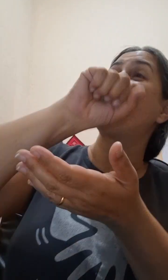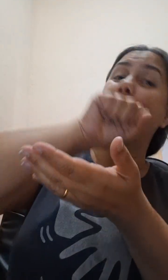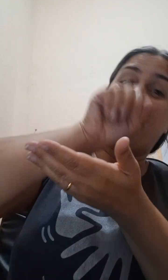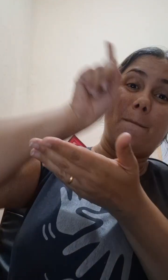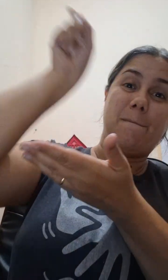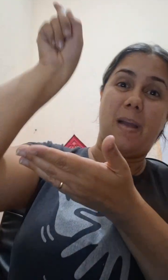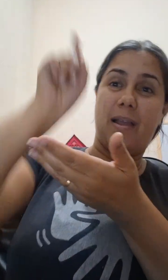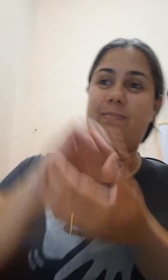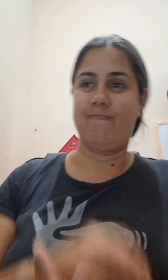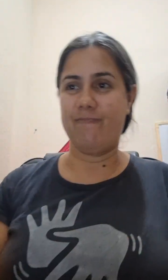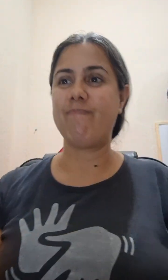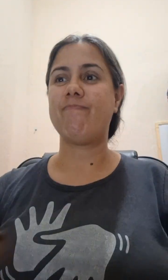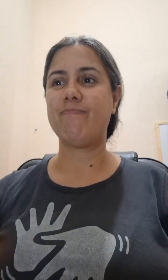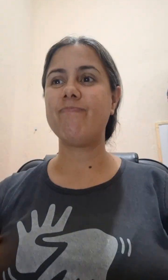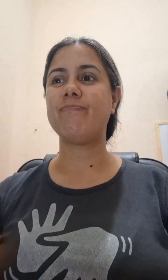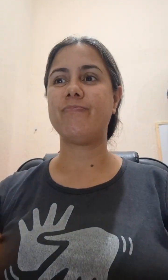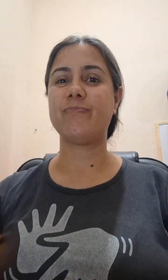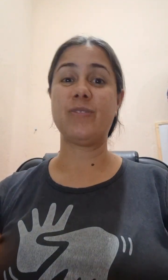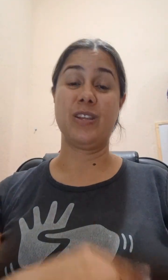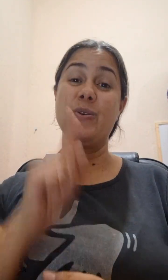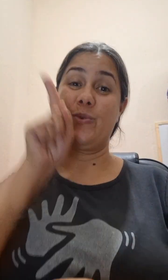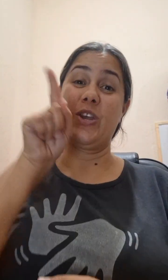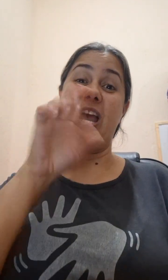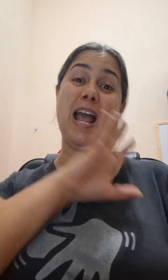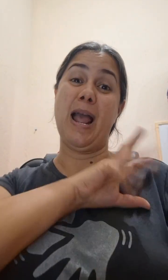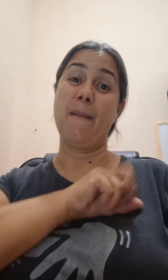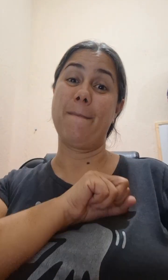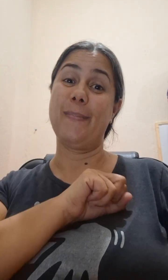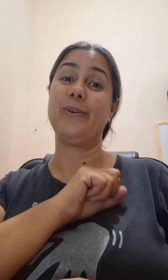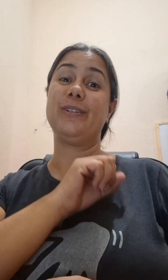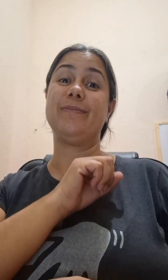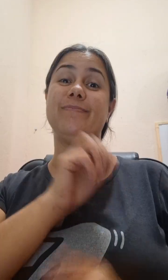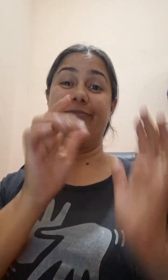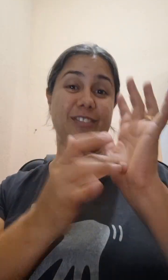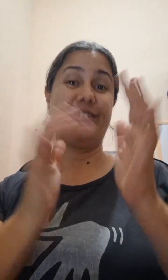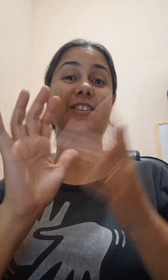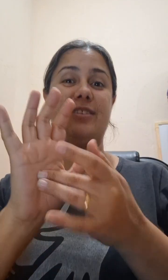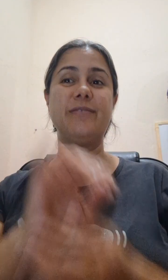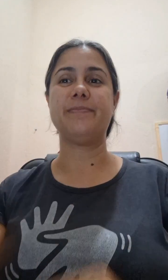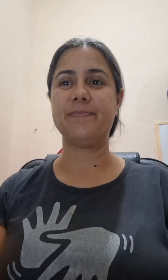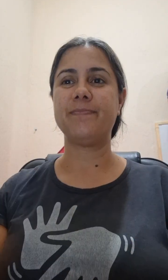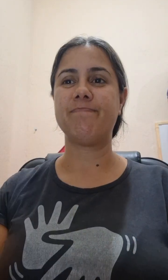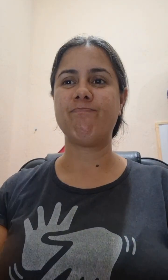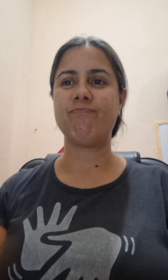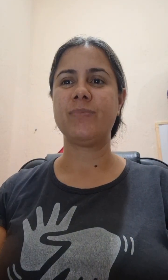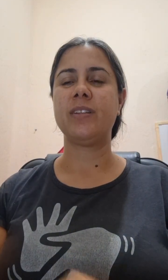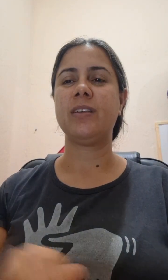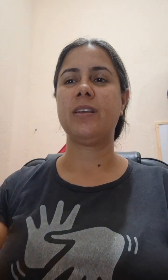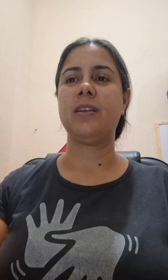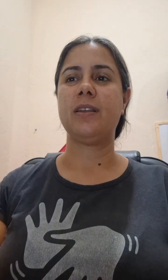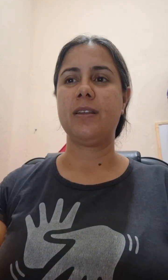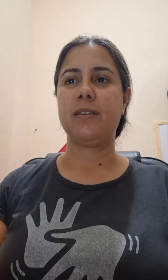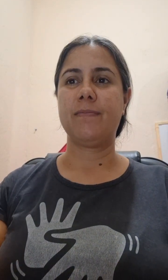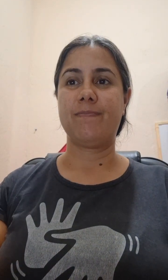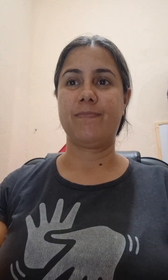por meio do amor dele, de Jesus. A palavra de Deus foi nos